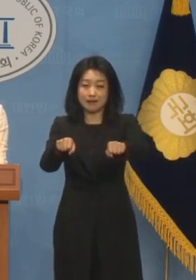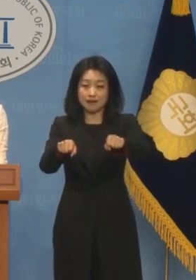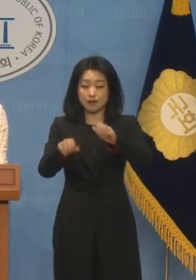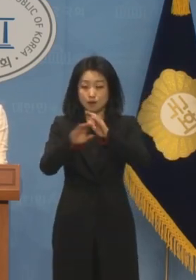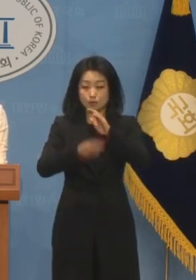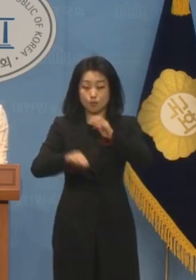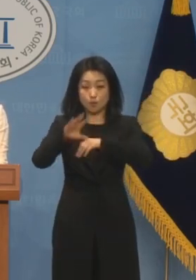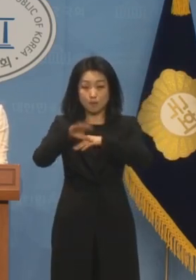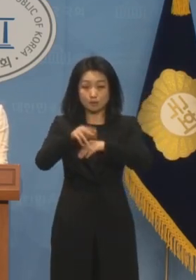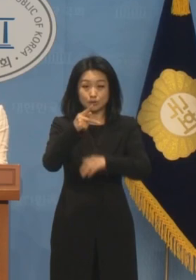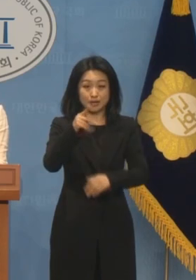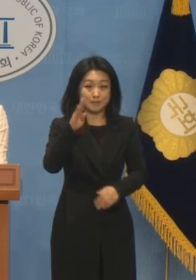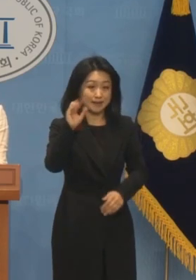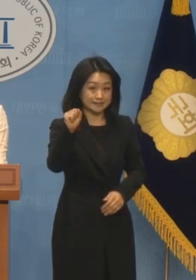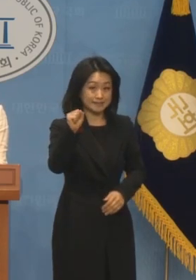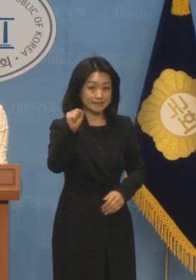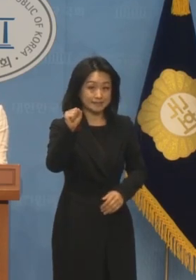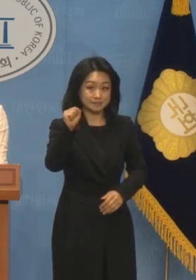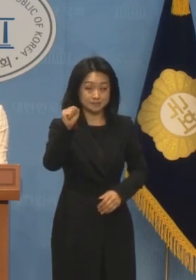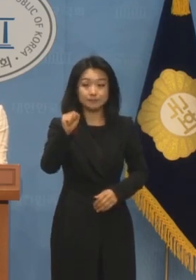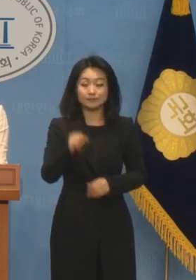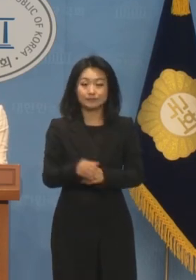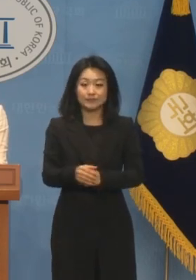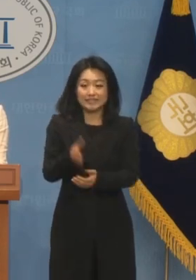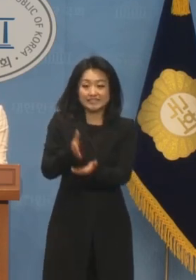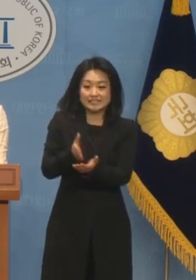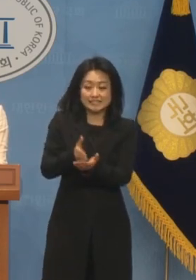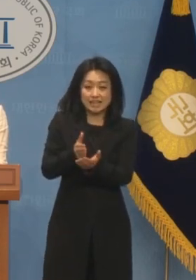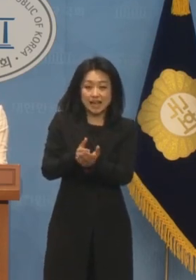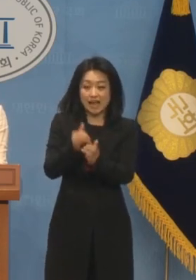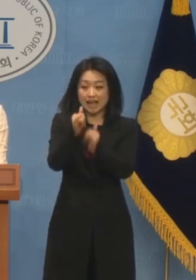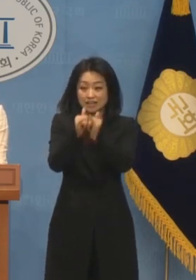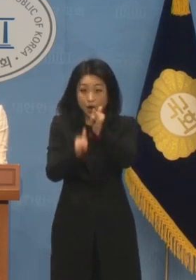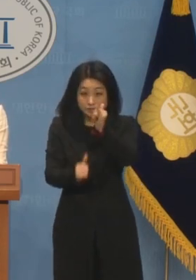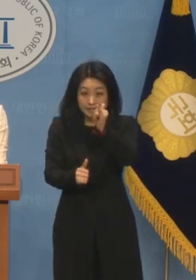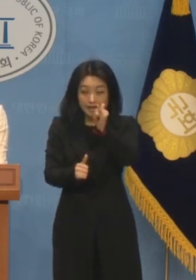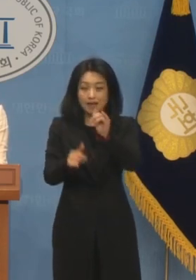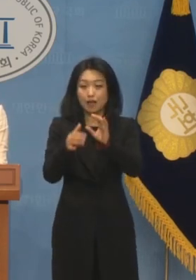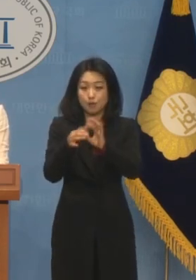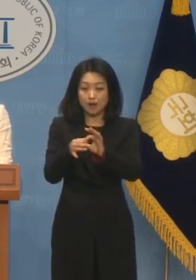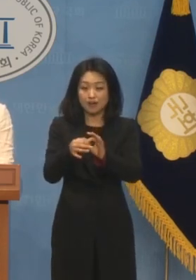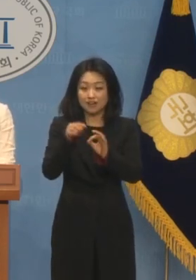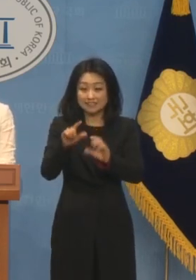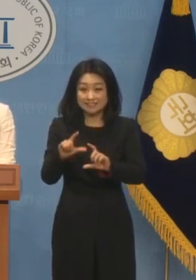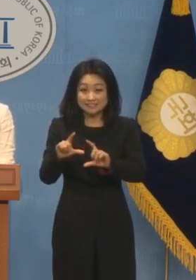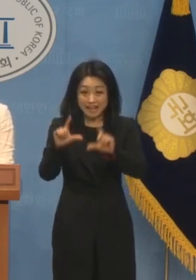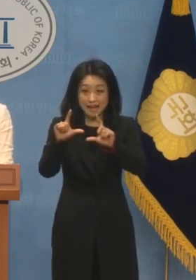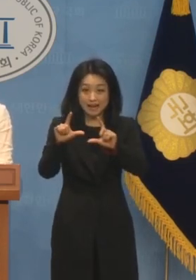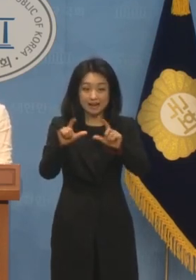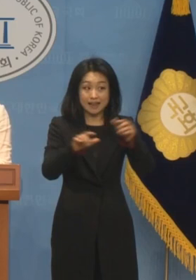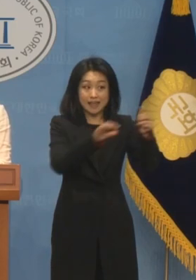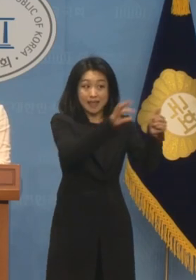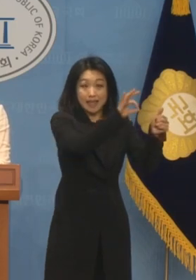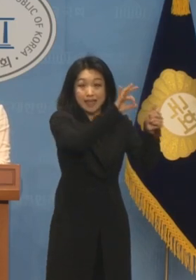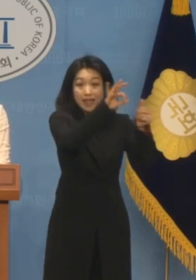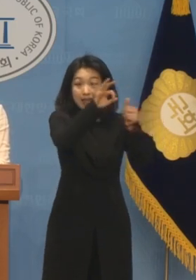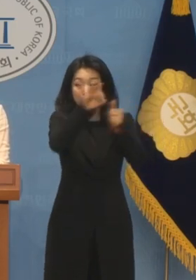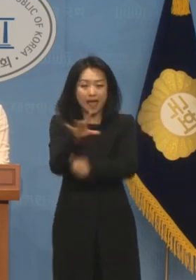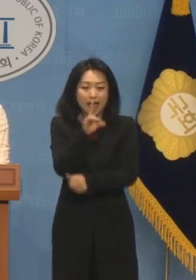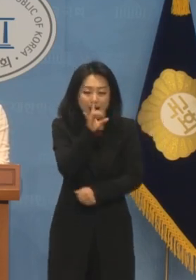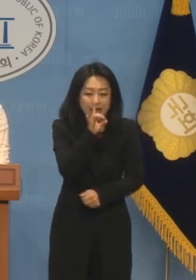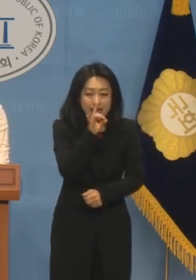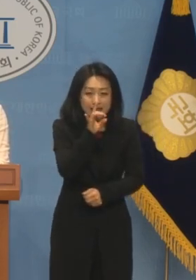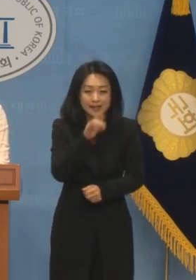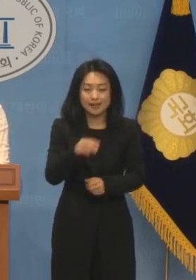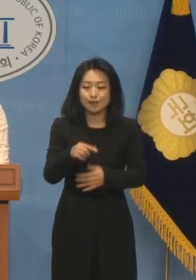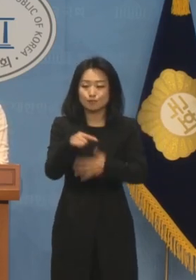공영방송이어야 할 KBS가 최근 시사교양 프로그램 역사저널 그날에 낙하산 진행자를 내려보내려다 실패하자